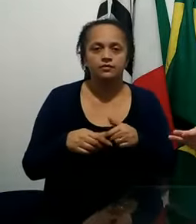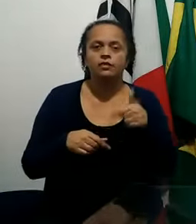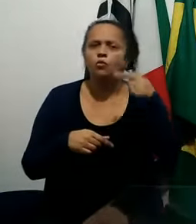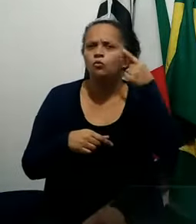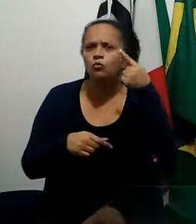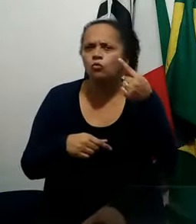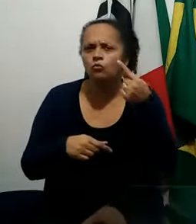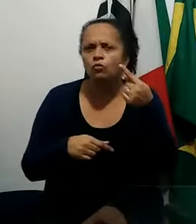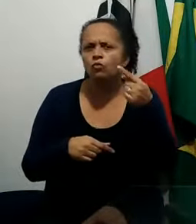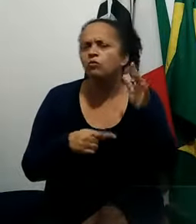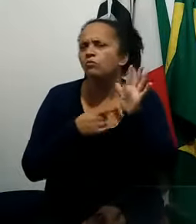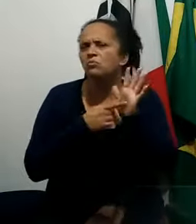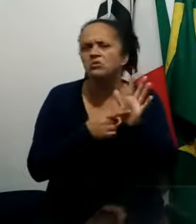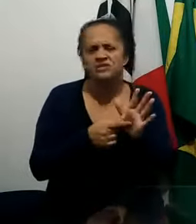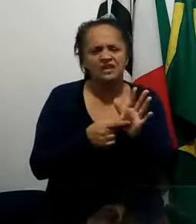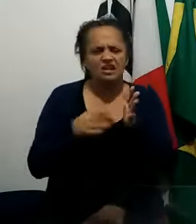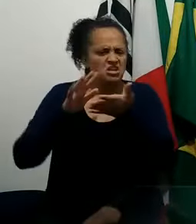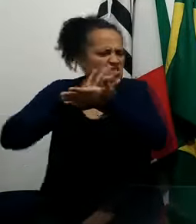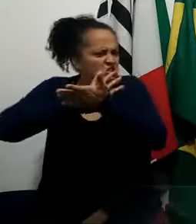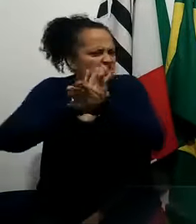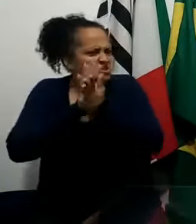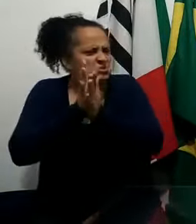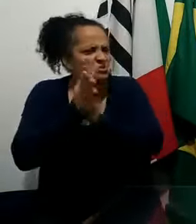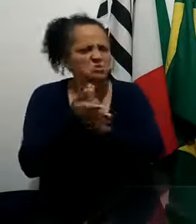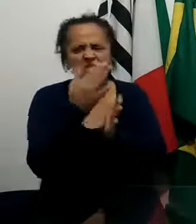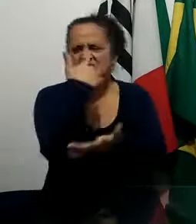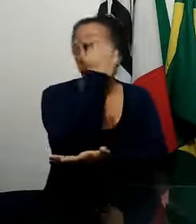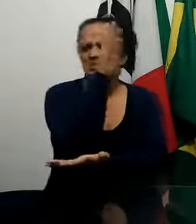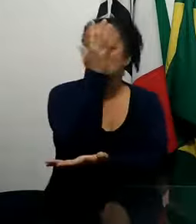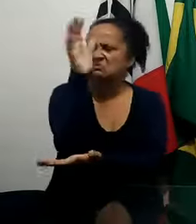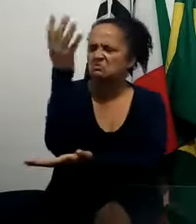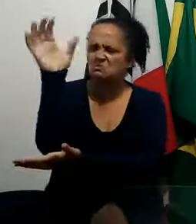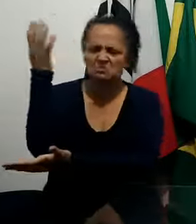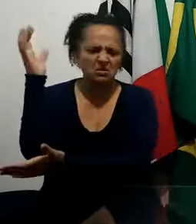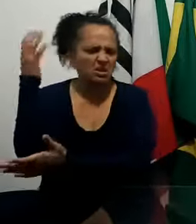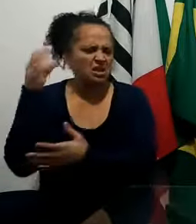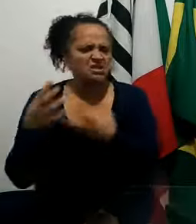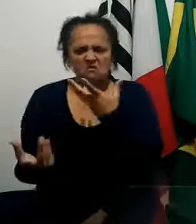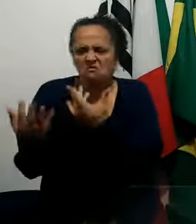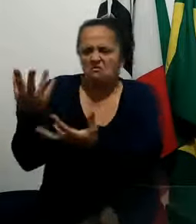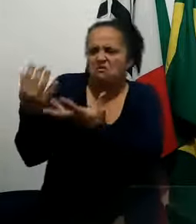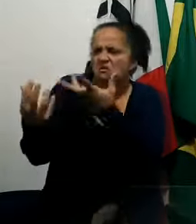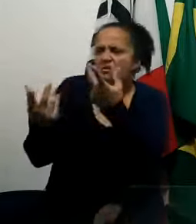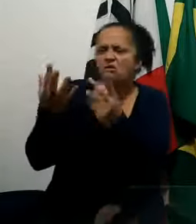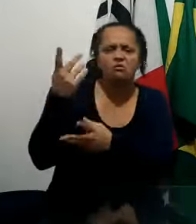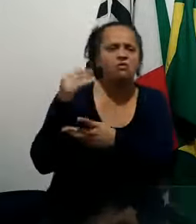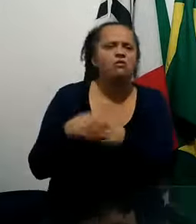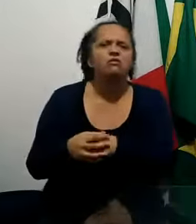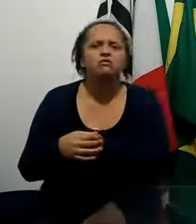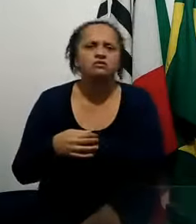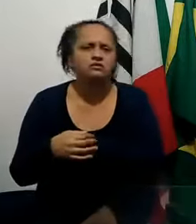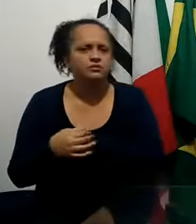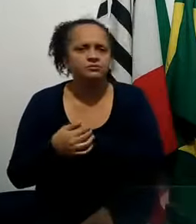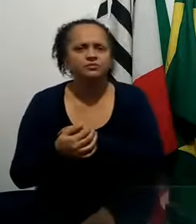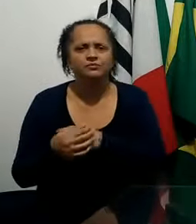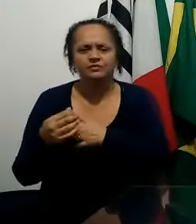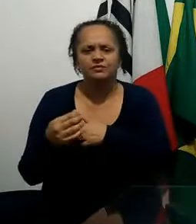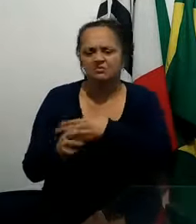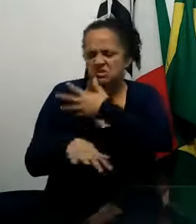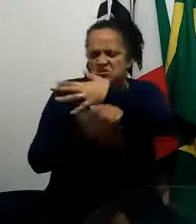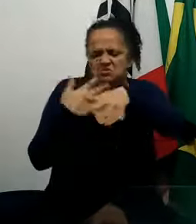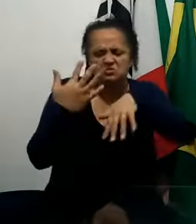devastação ecológica na terra. É um fogo misturado com sangue que foram lançados sobre